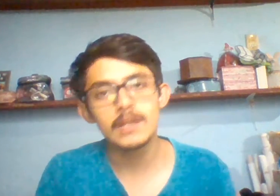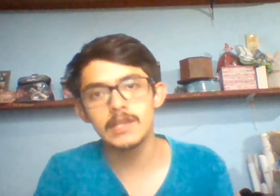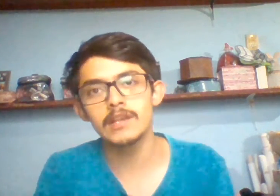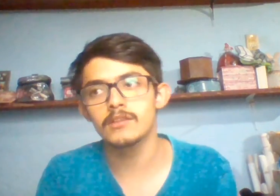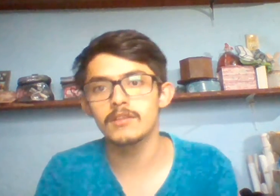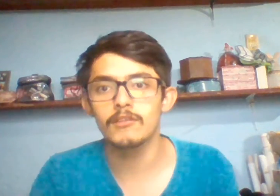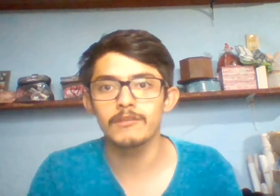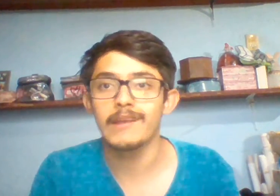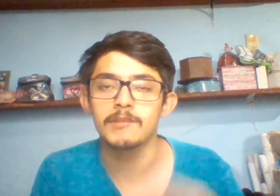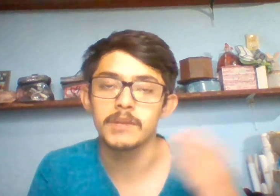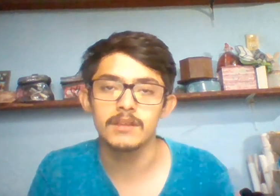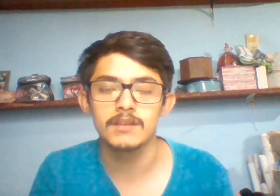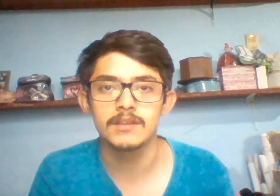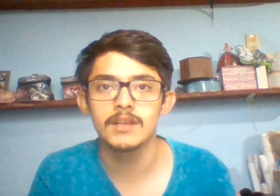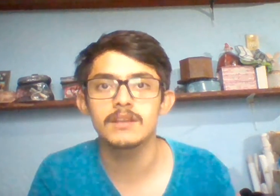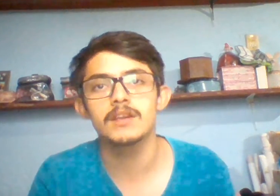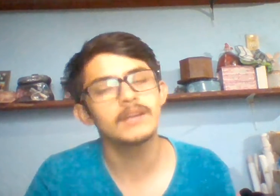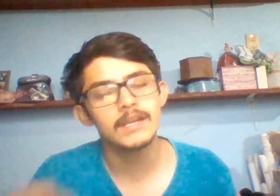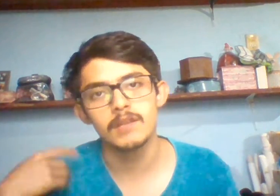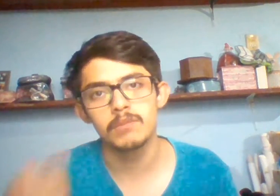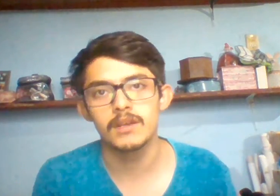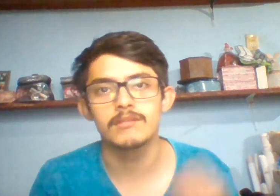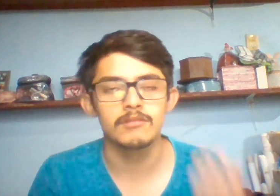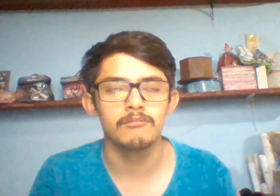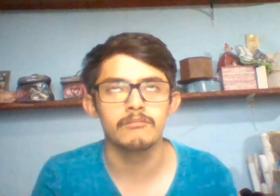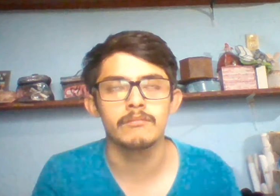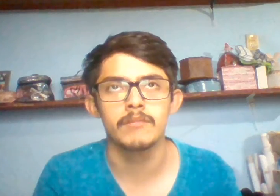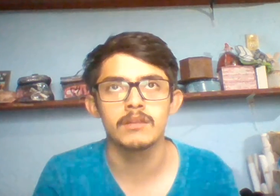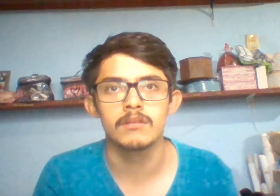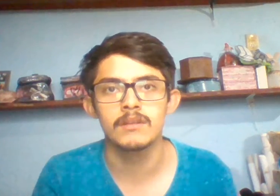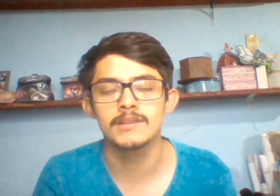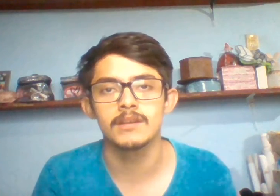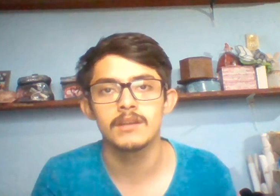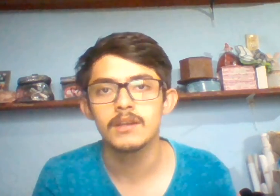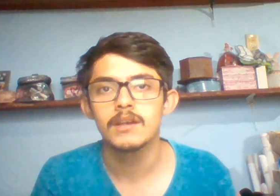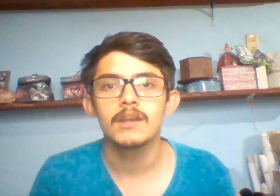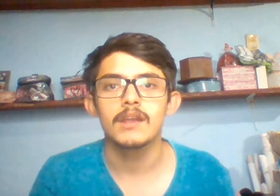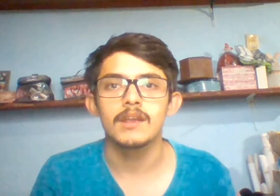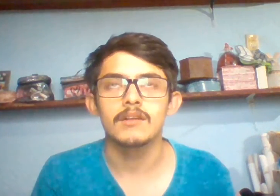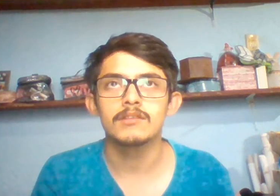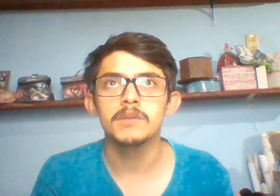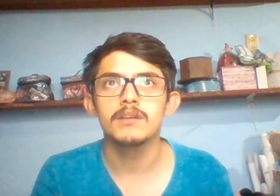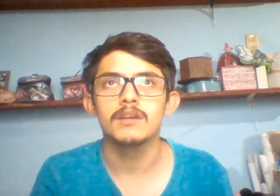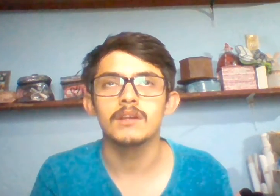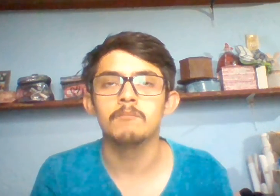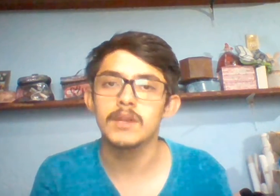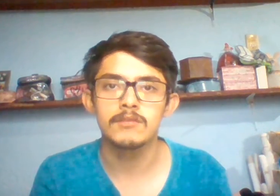y entonces eso hace pérdidas de energía y puede causar un menor ¿cómo se llama? Empeño